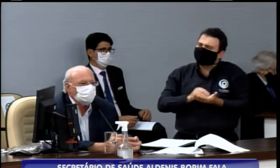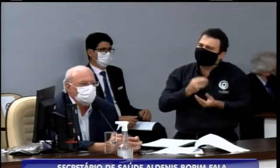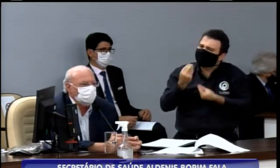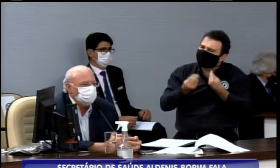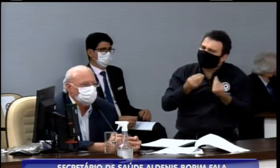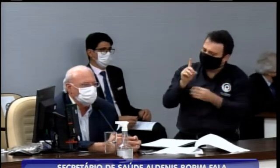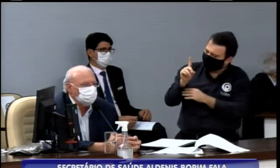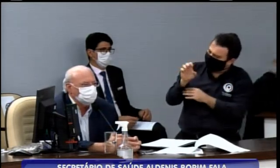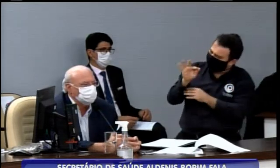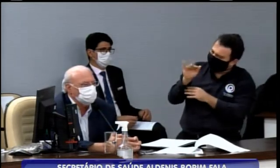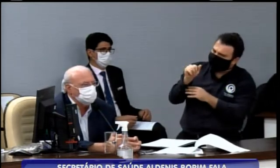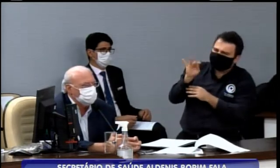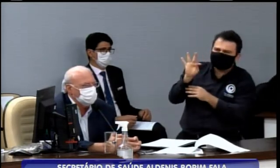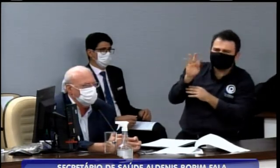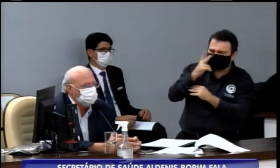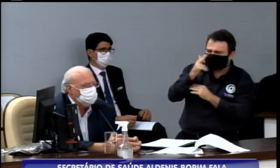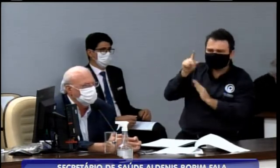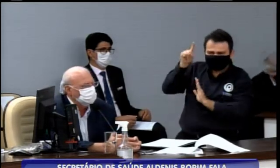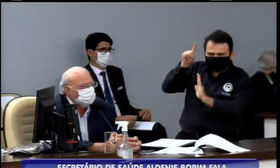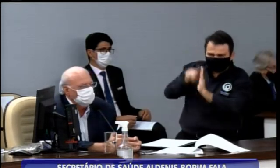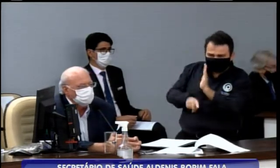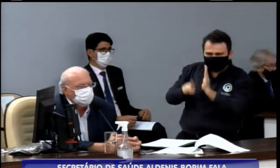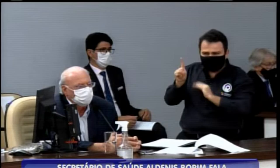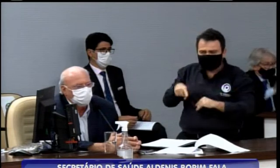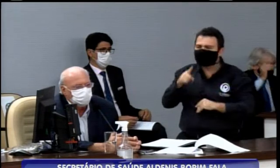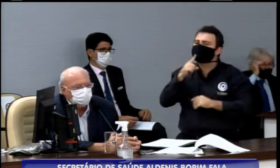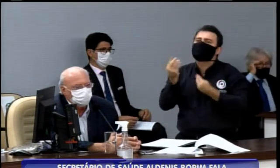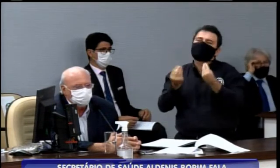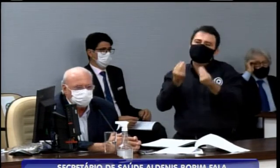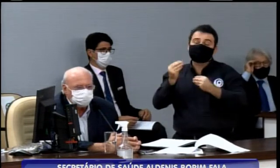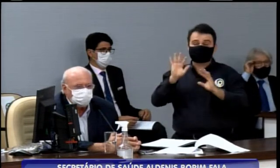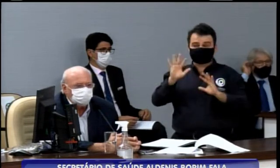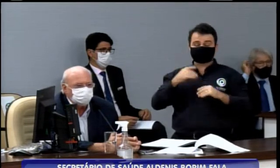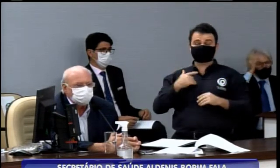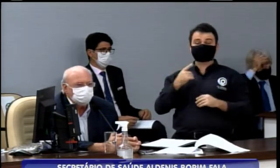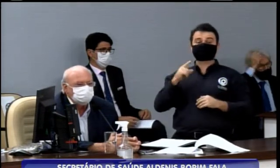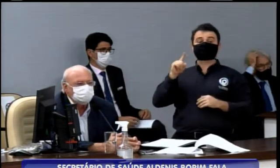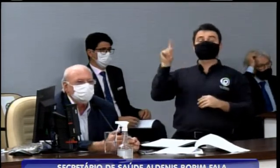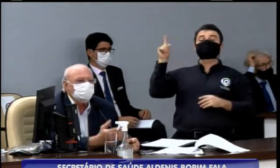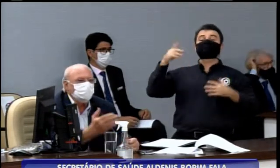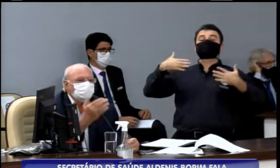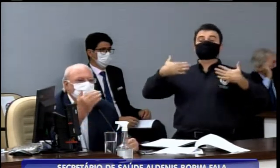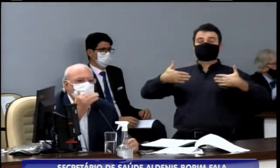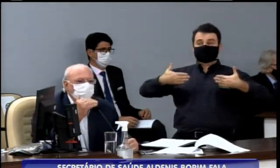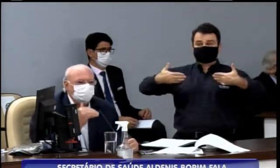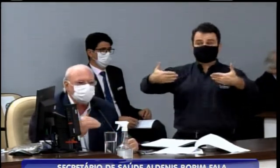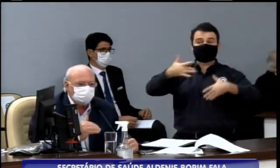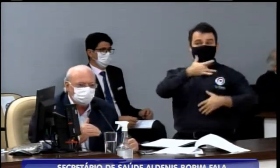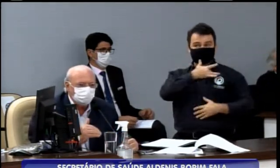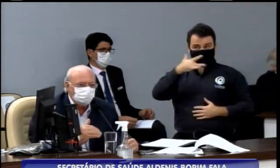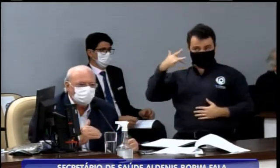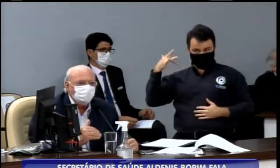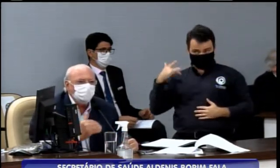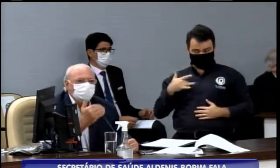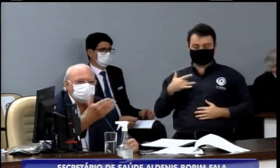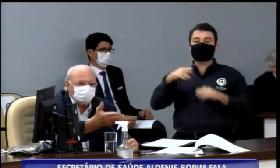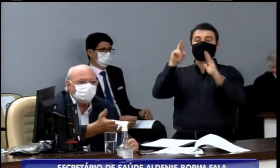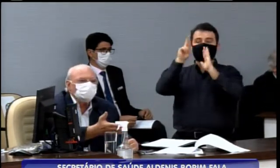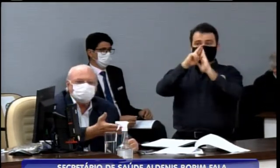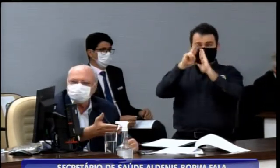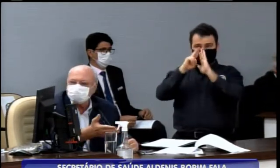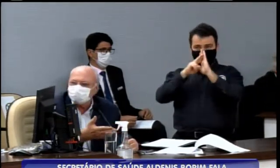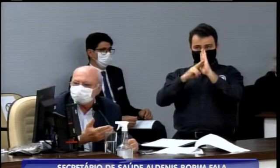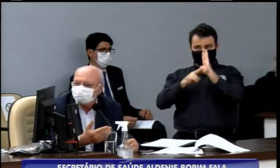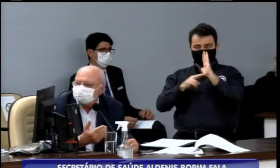ele é calculado através de uma portaria do Ministério da Saúde, que pela população, ele te